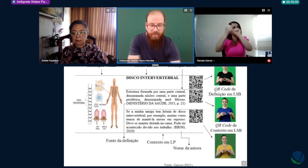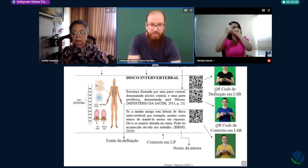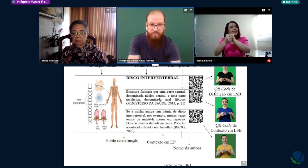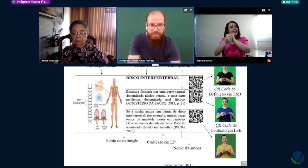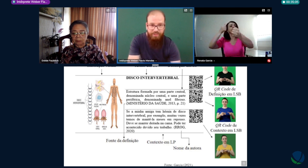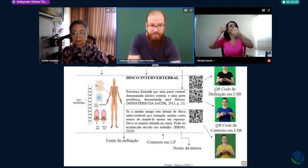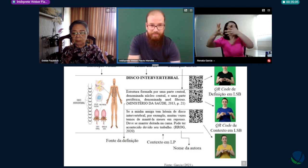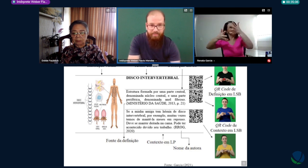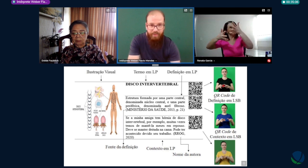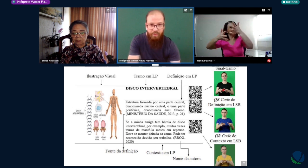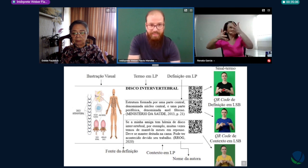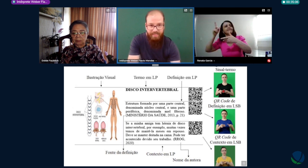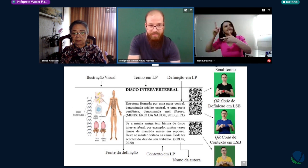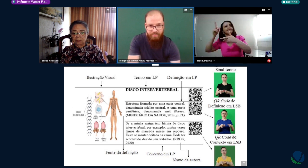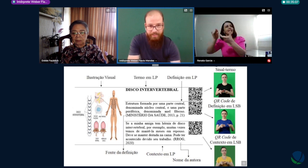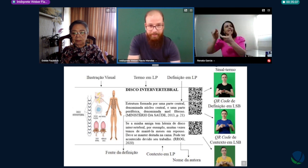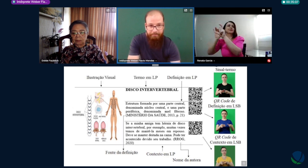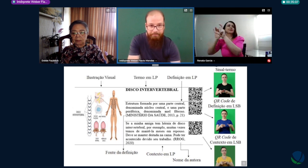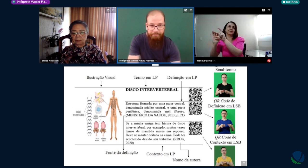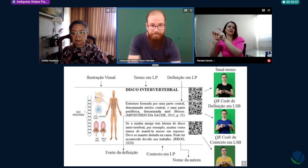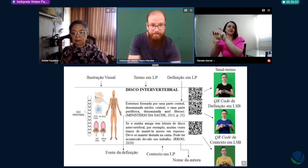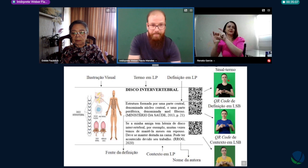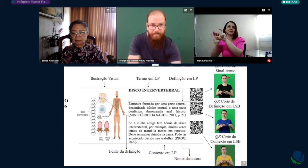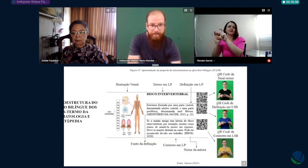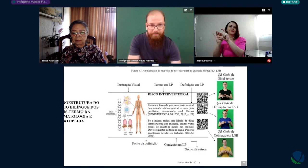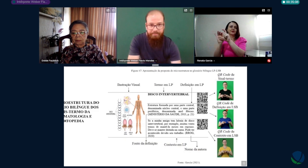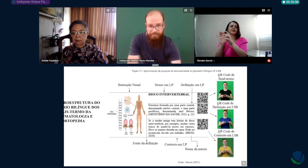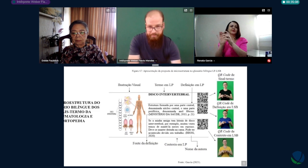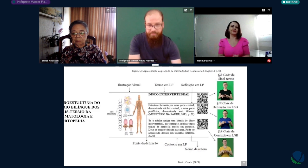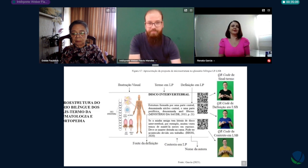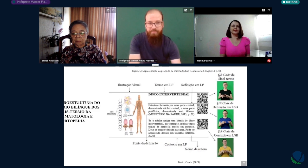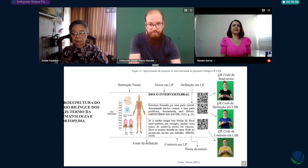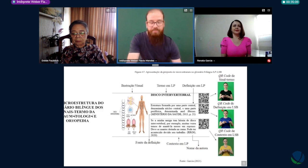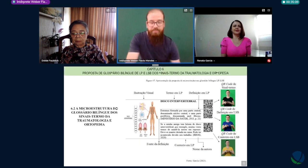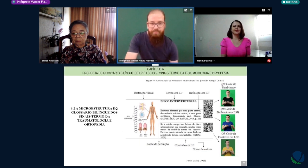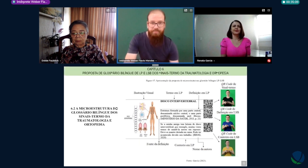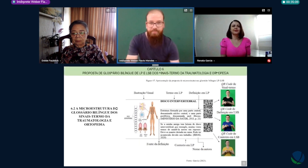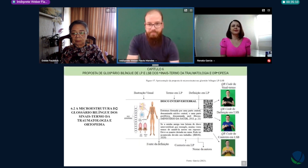pelo QR Code ao acesso dele.